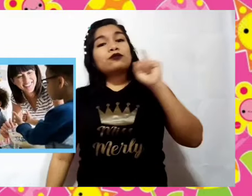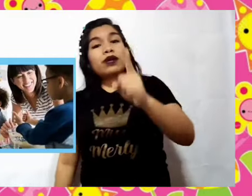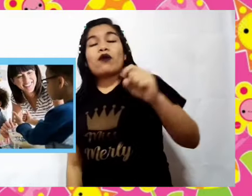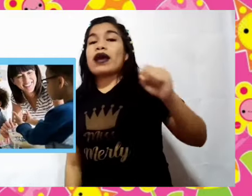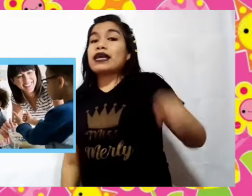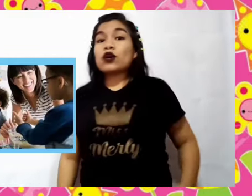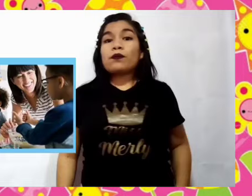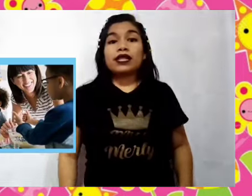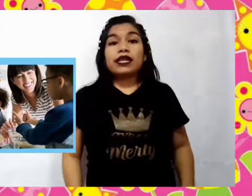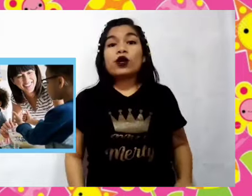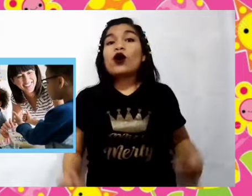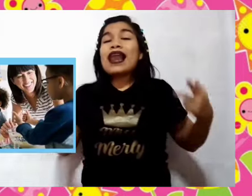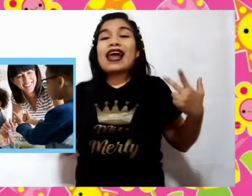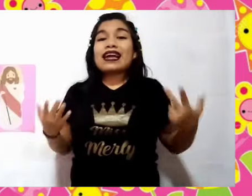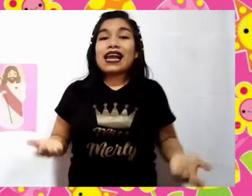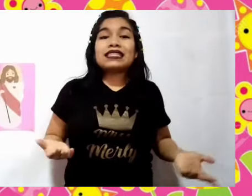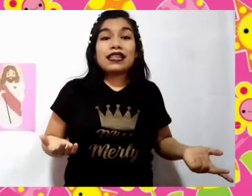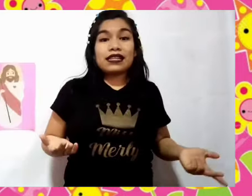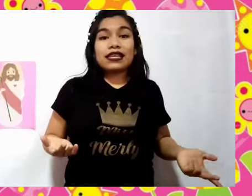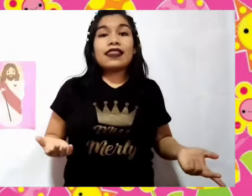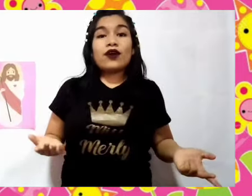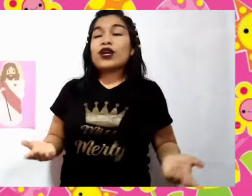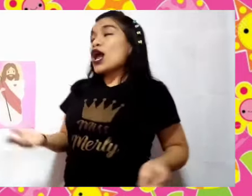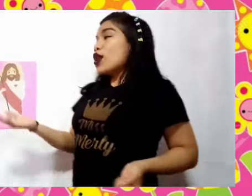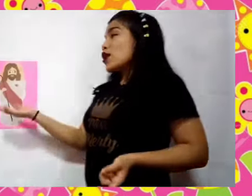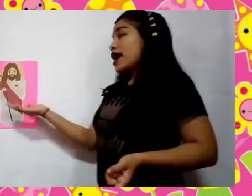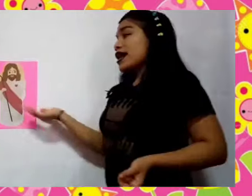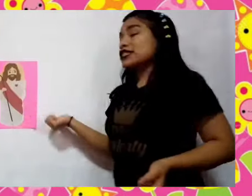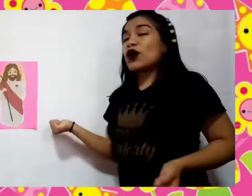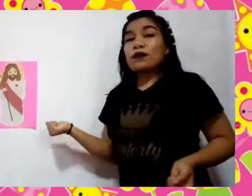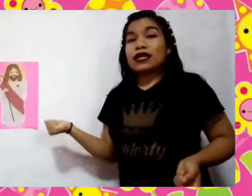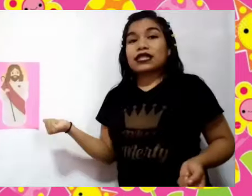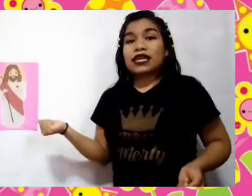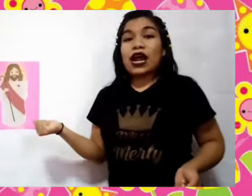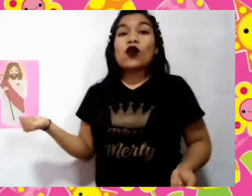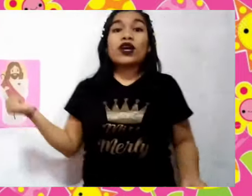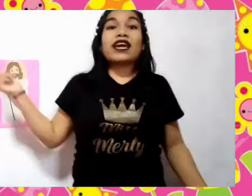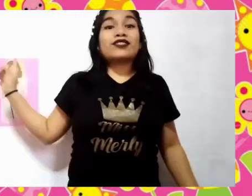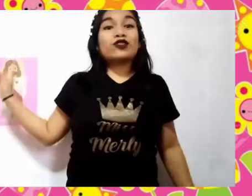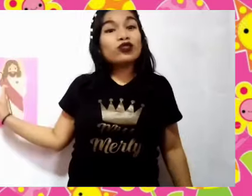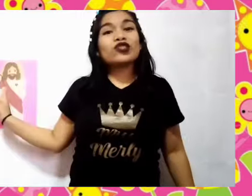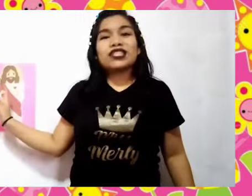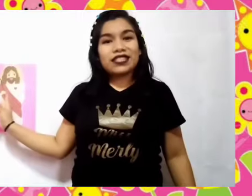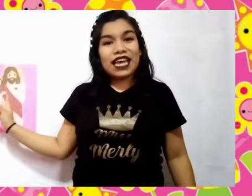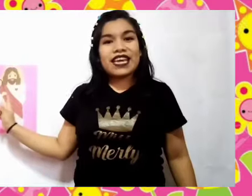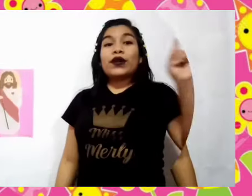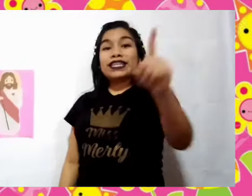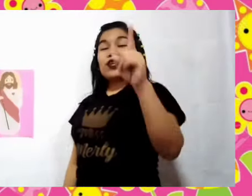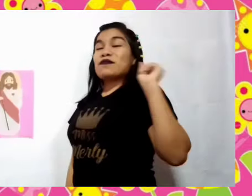familia. Espero hayas comprendido la clase del día de hoy, lo que es compartir, lo que Jesús nos enseña. Por